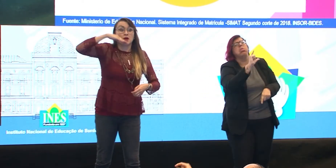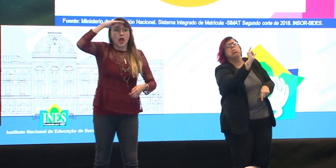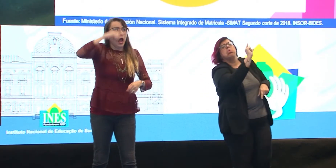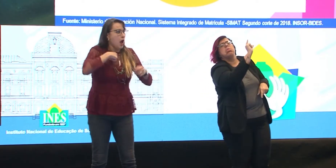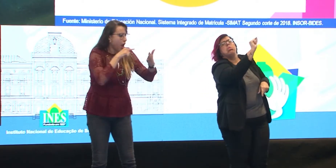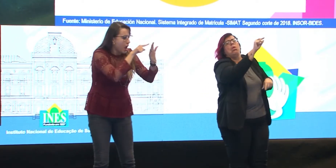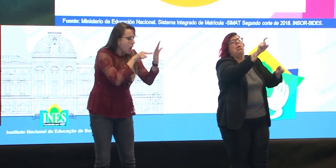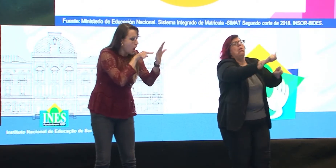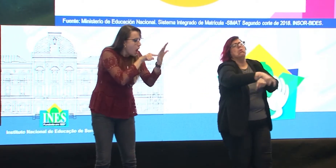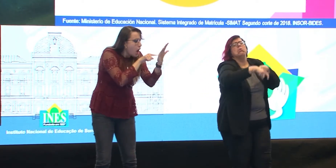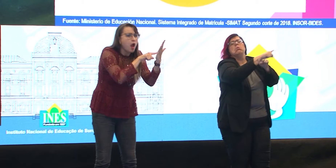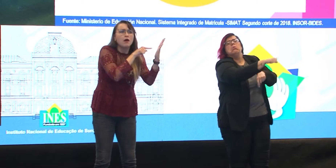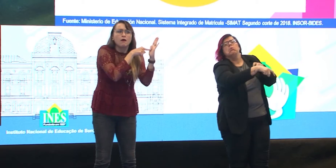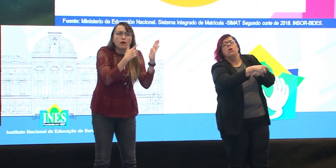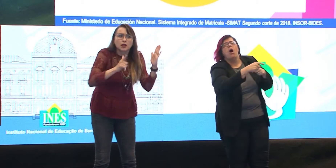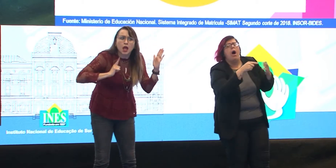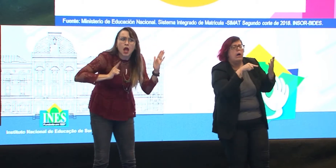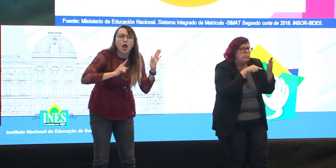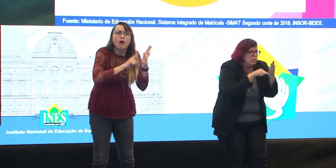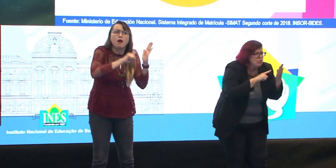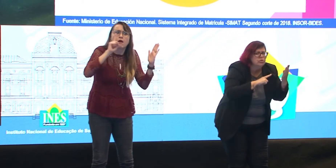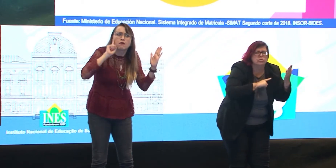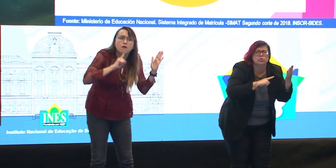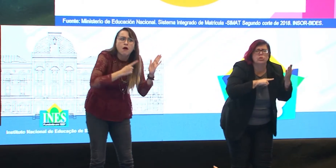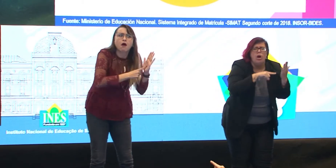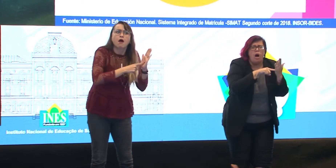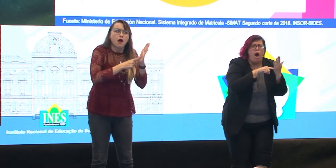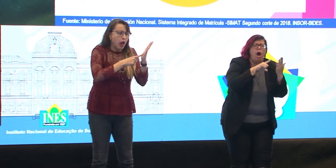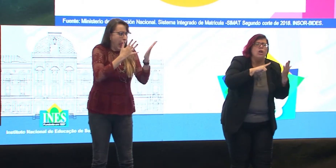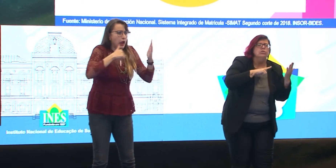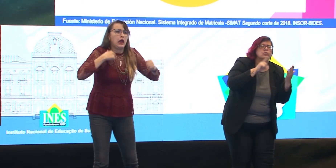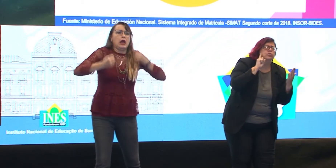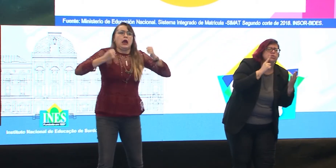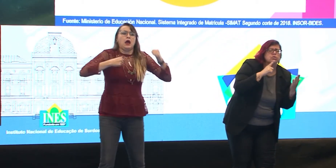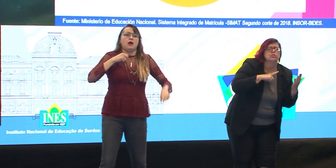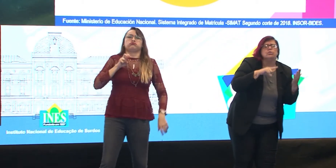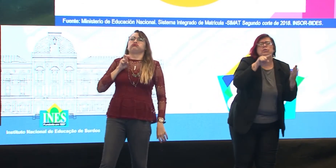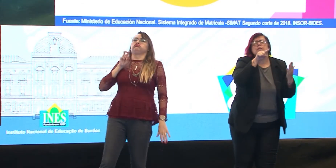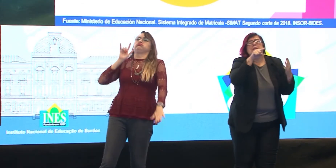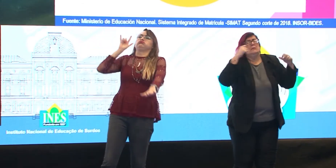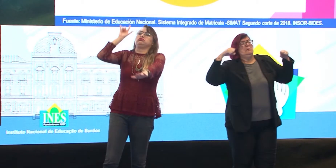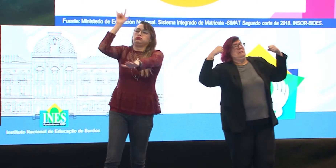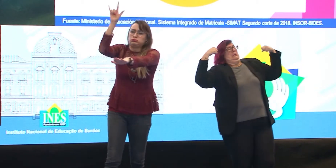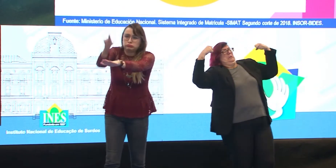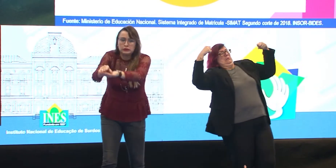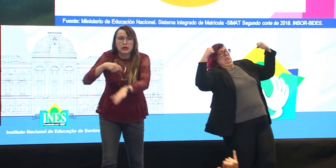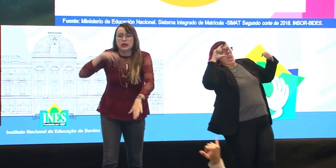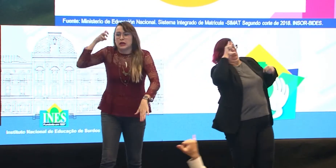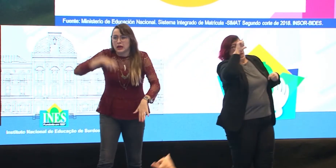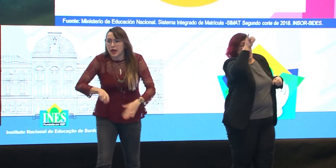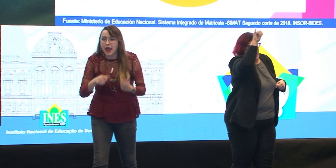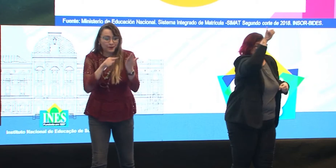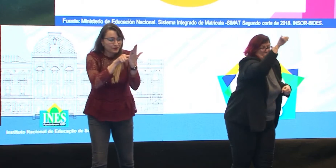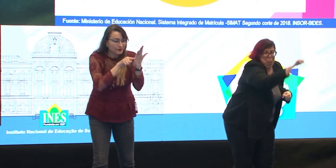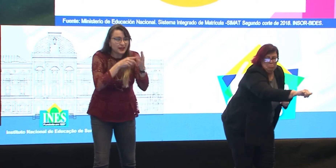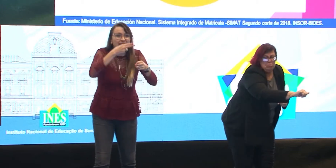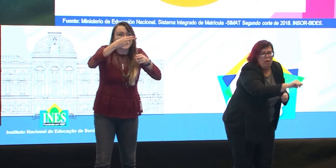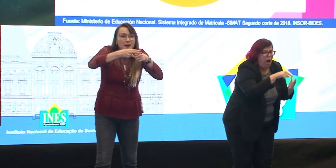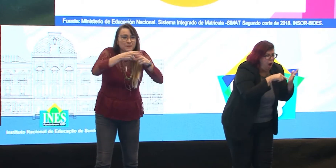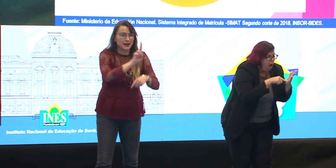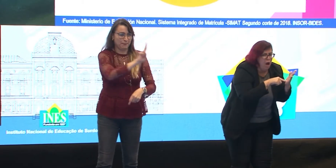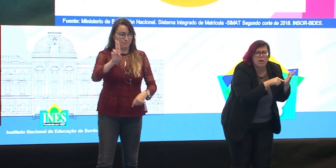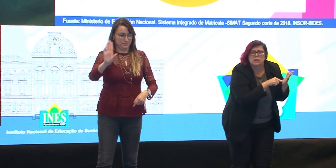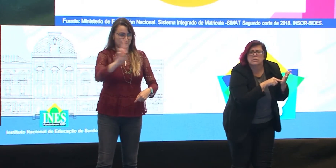de escolarização. É importante procurar onde existe uma questão de